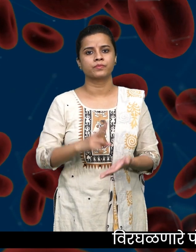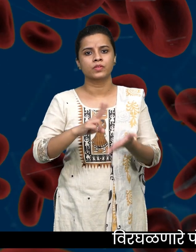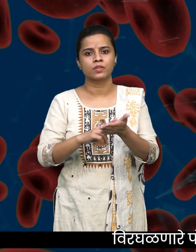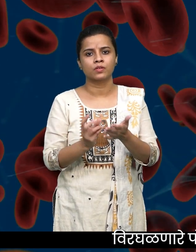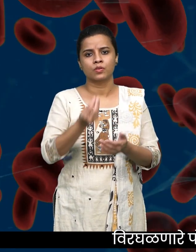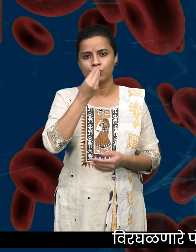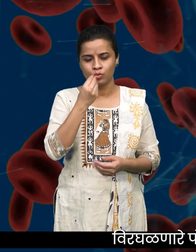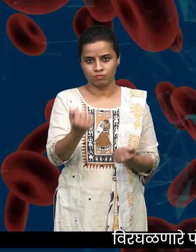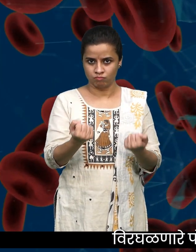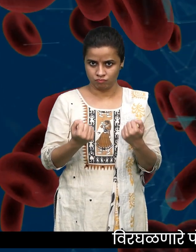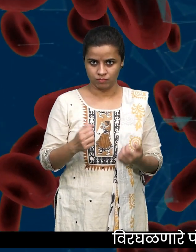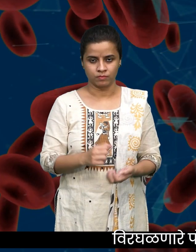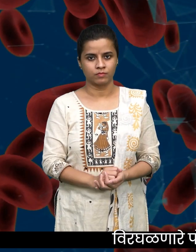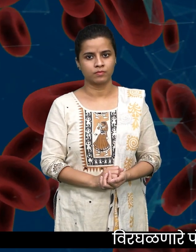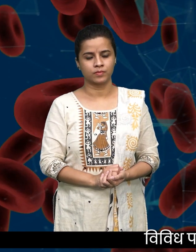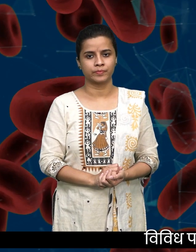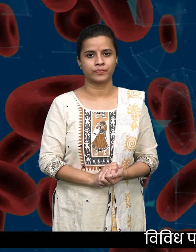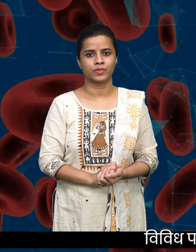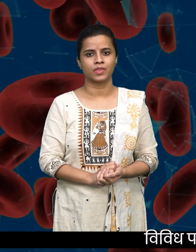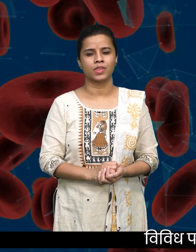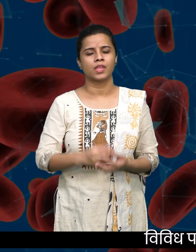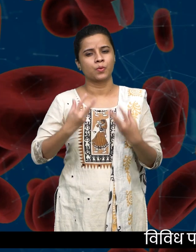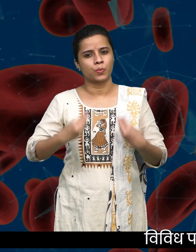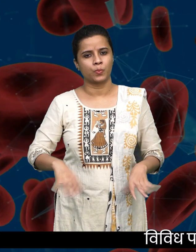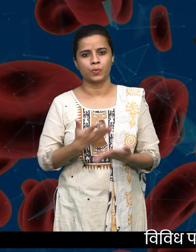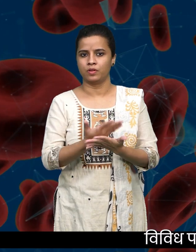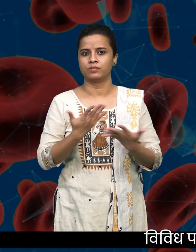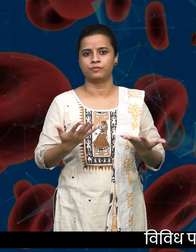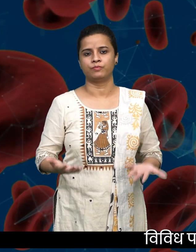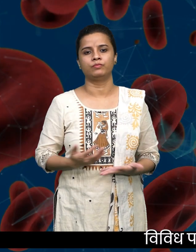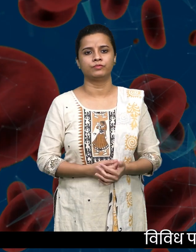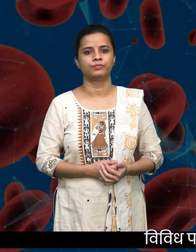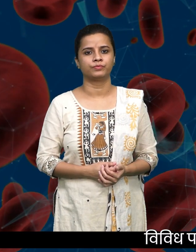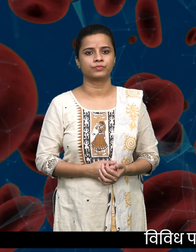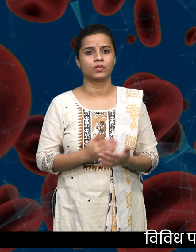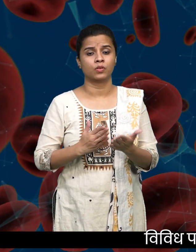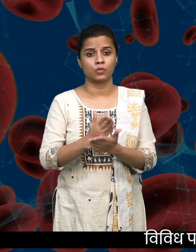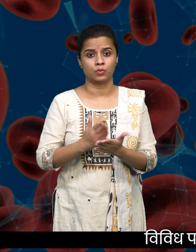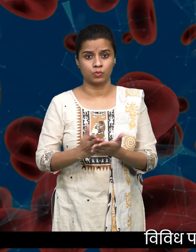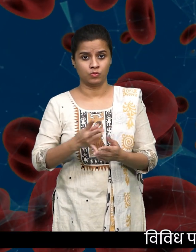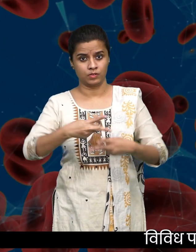विरघळणारे पोषक आणि टाकाऊ पदार्थ यांसारख्या विविध पदार्थांच्या वाहतुकीचे कार्य करते.